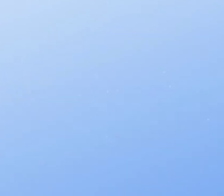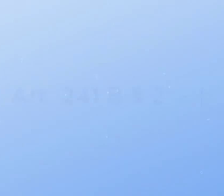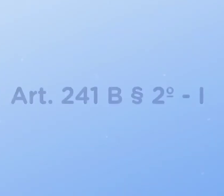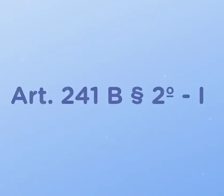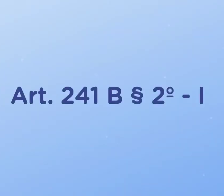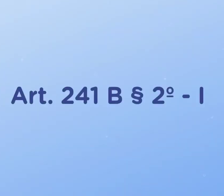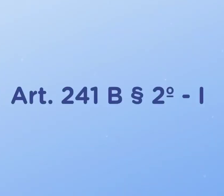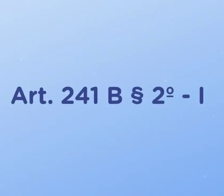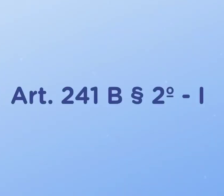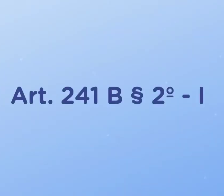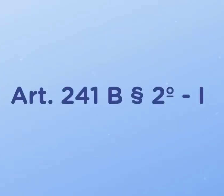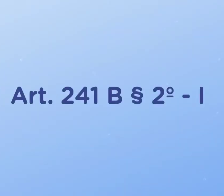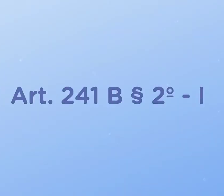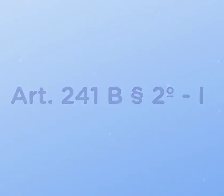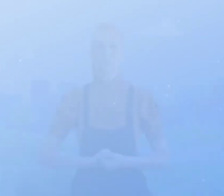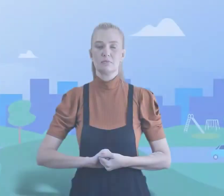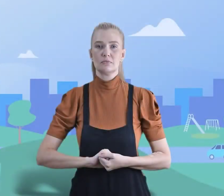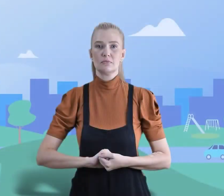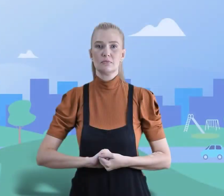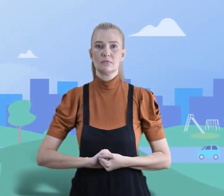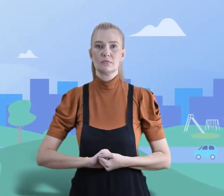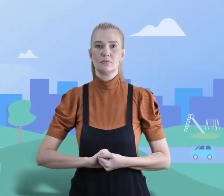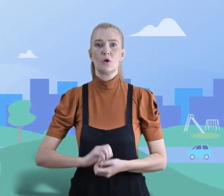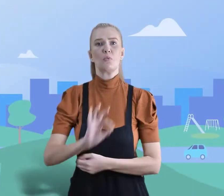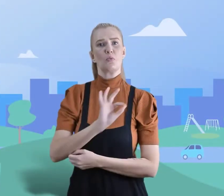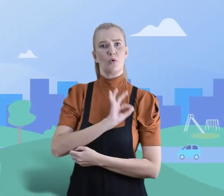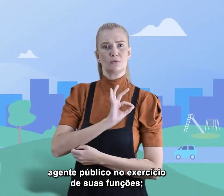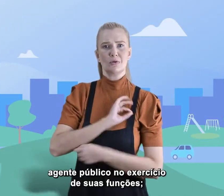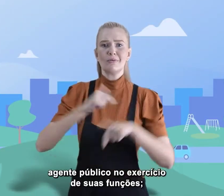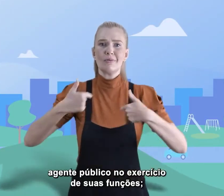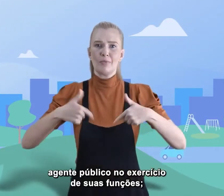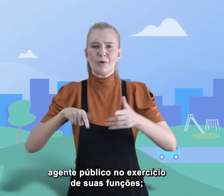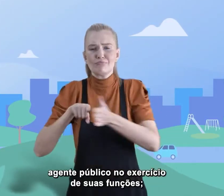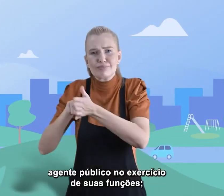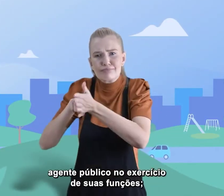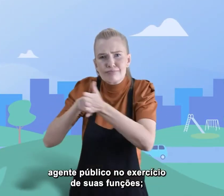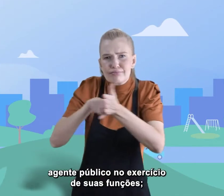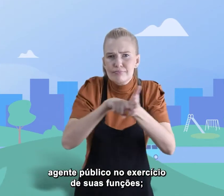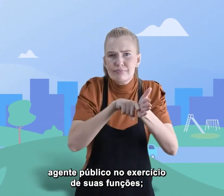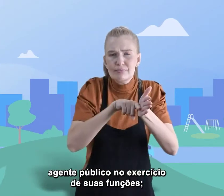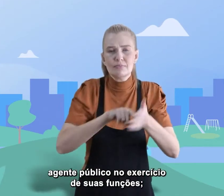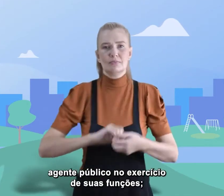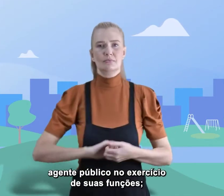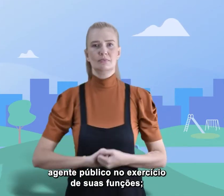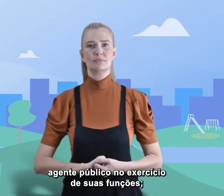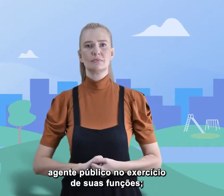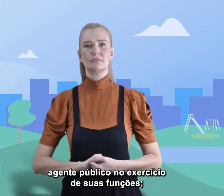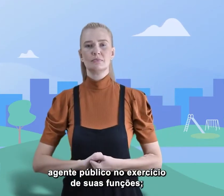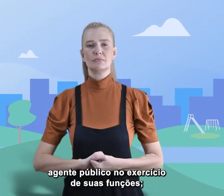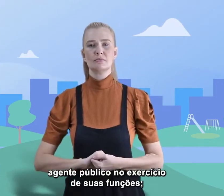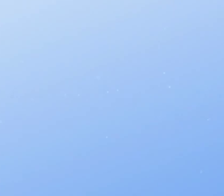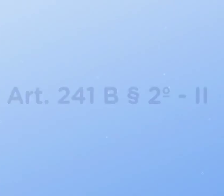artigo 241-B, parágrafo 2º, inciso 1º. Agente público no exercício de suas funções.